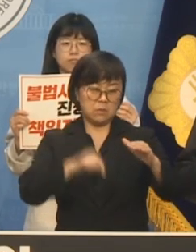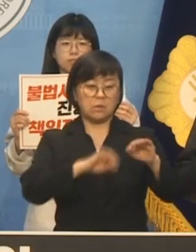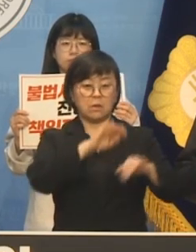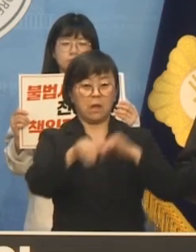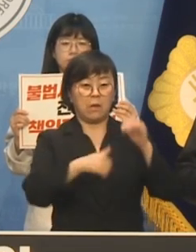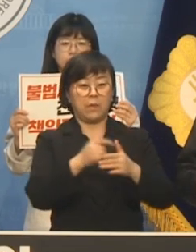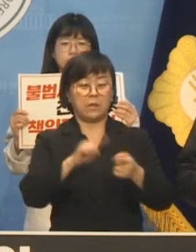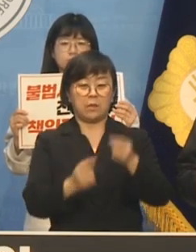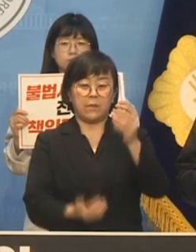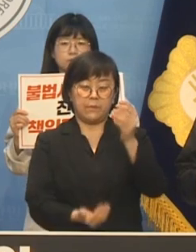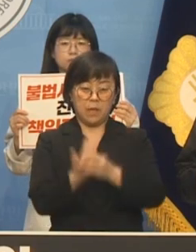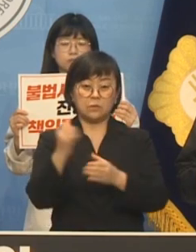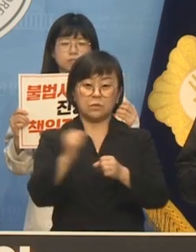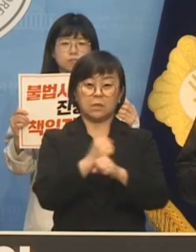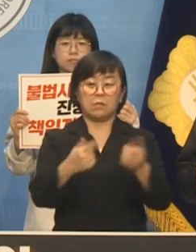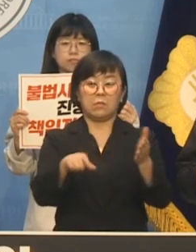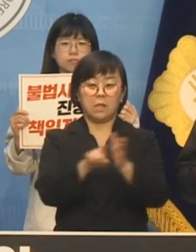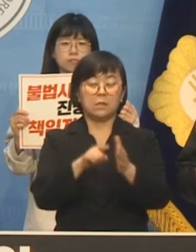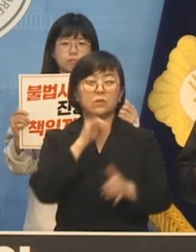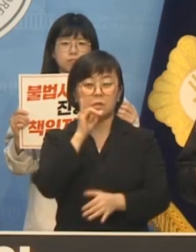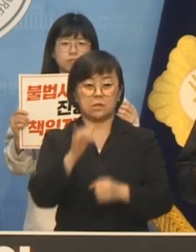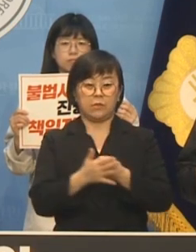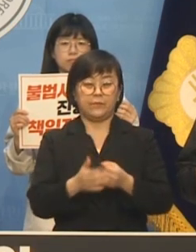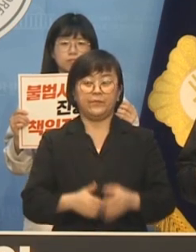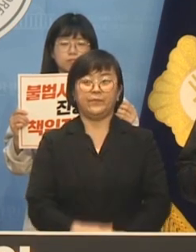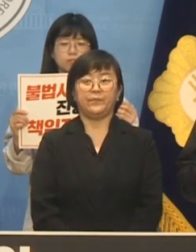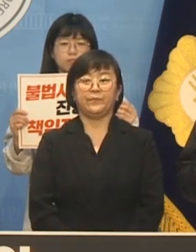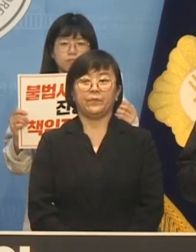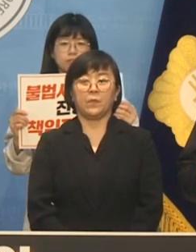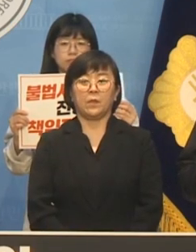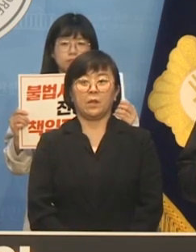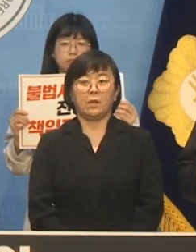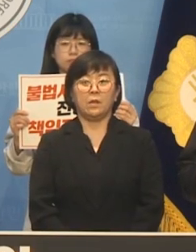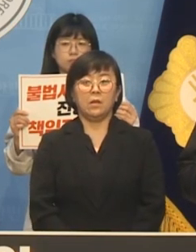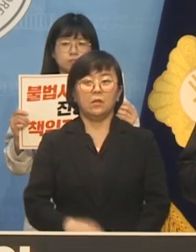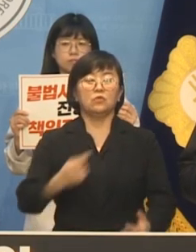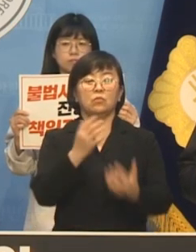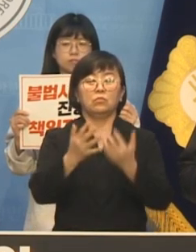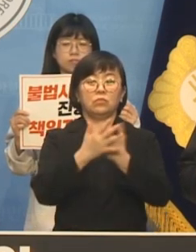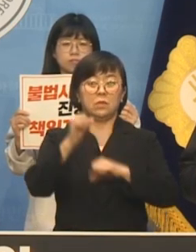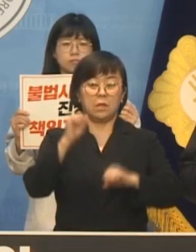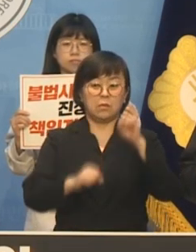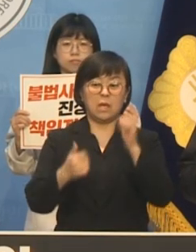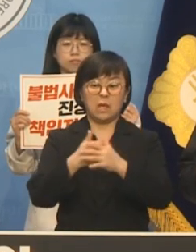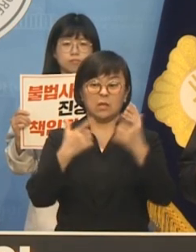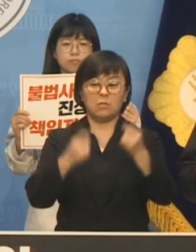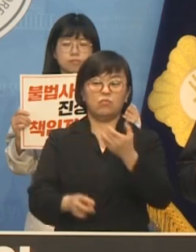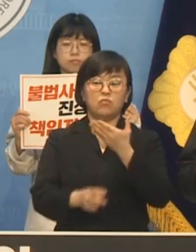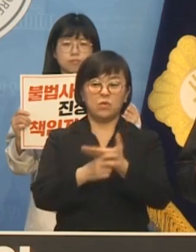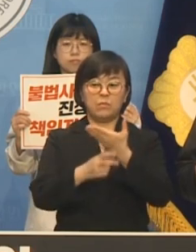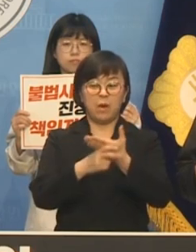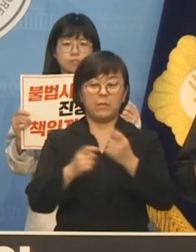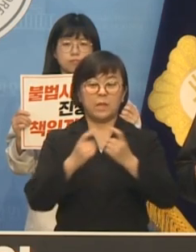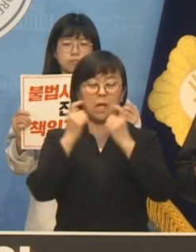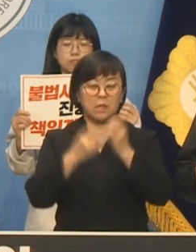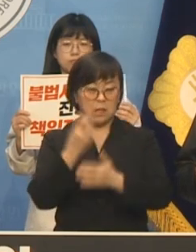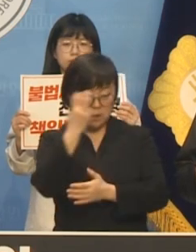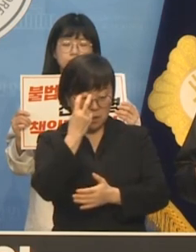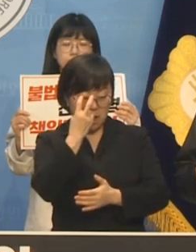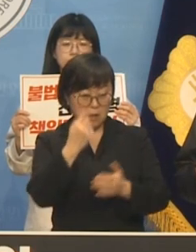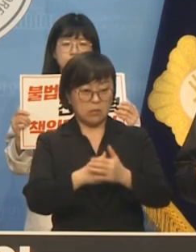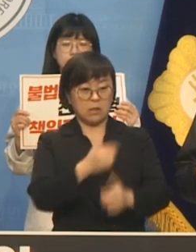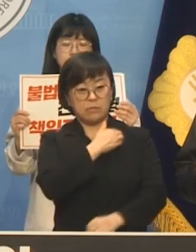공안 사건을 조작하려는 의도가 있음을 예상할 수 있다. 촛불행동은 이 같은 불법 민간인 사찰을 좌시하지 않을